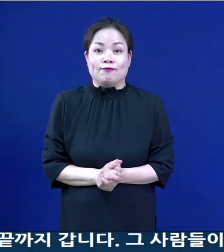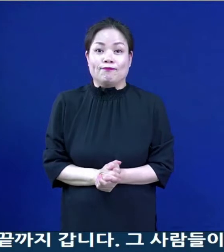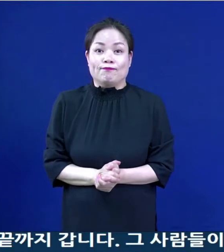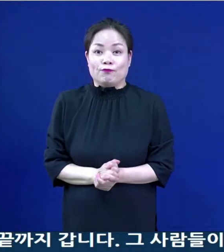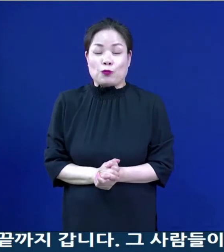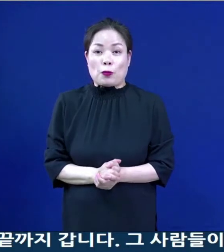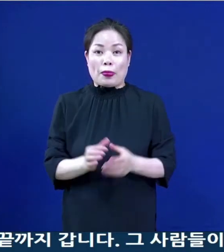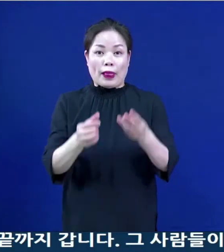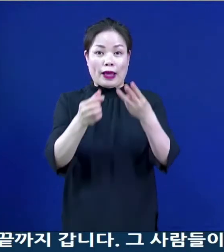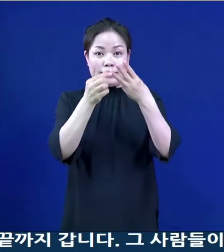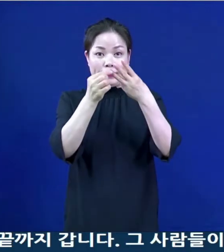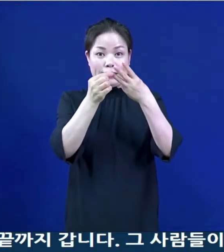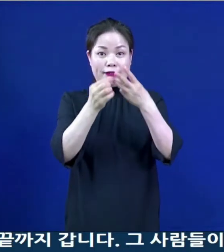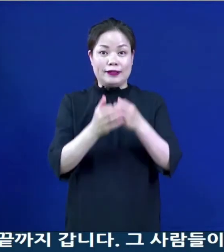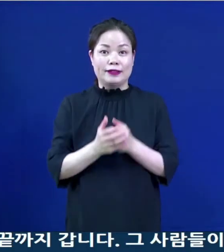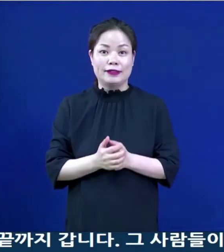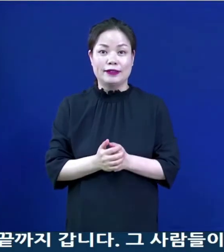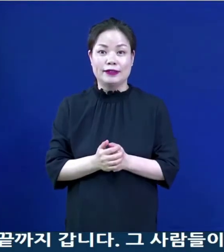자, 그다음에 세 번째,